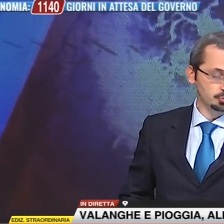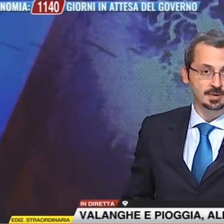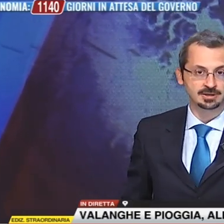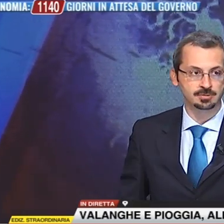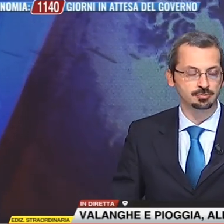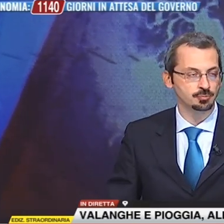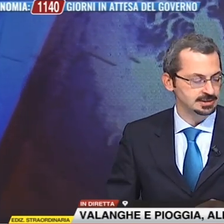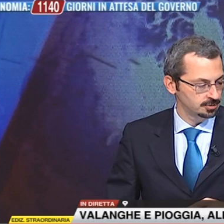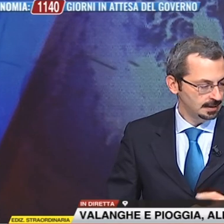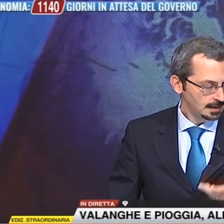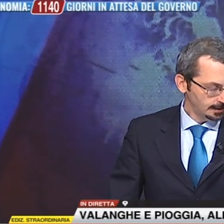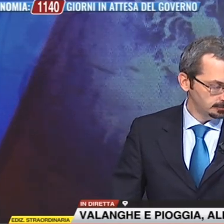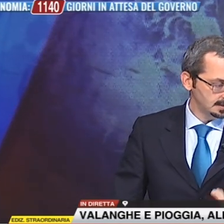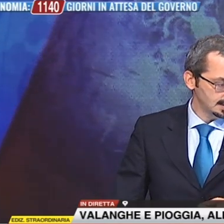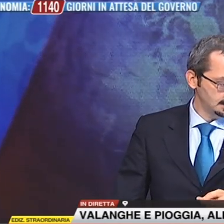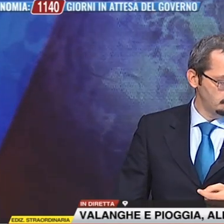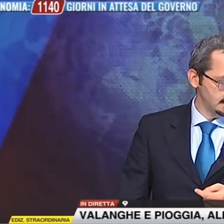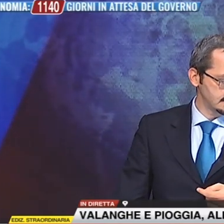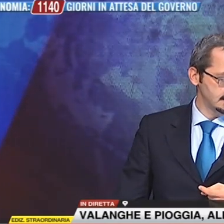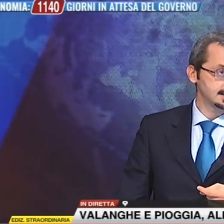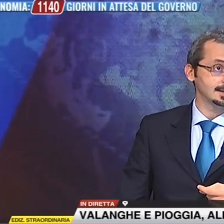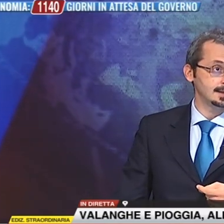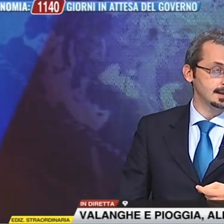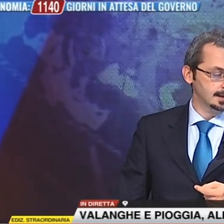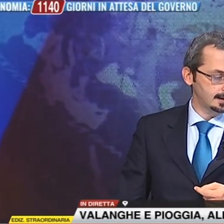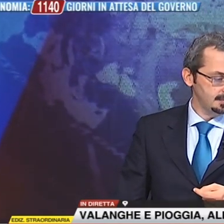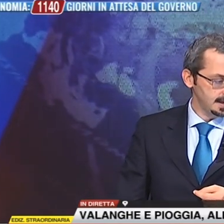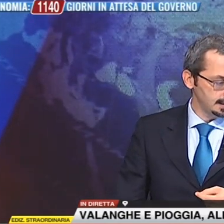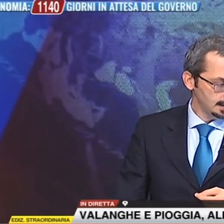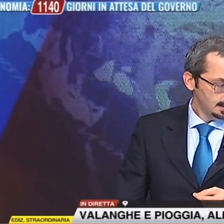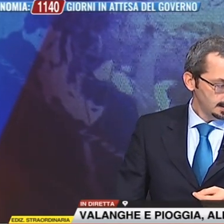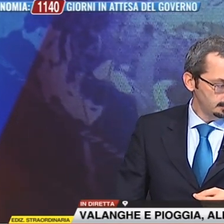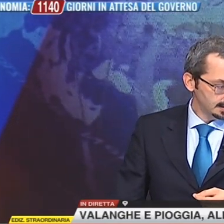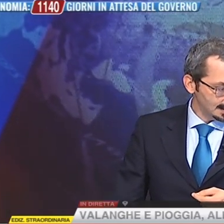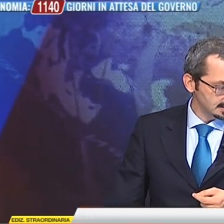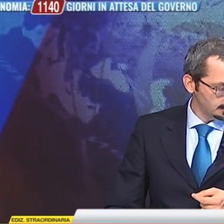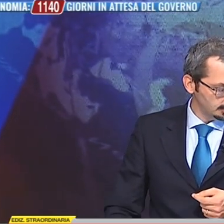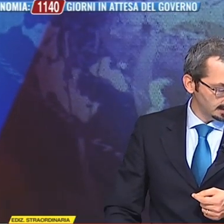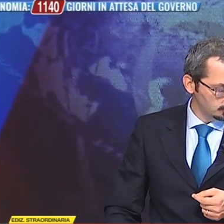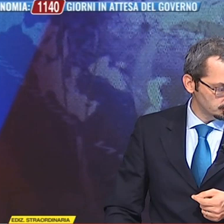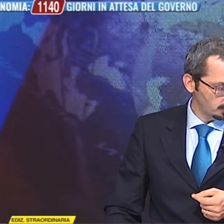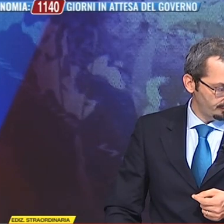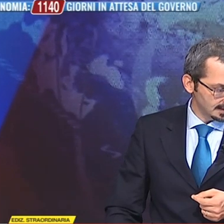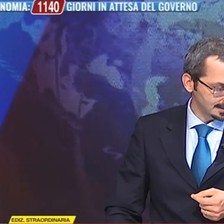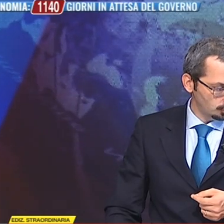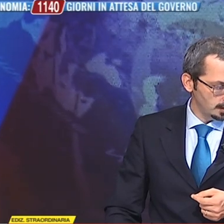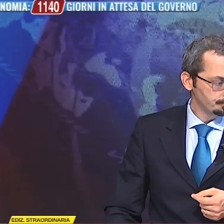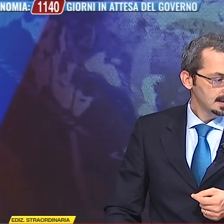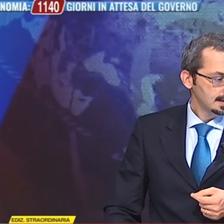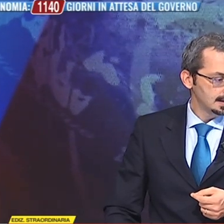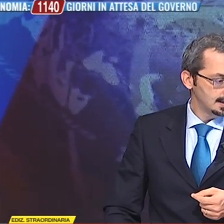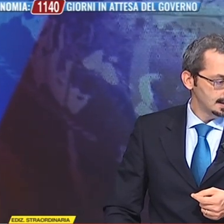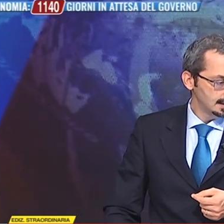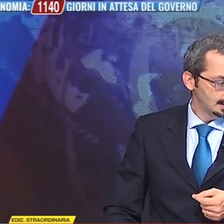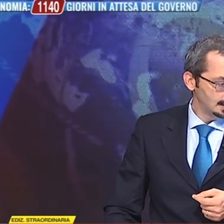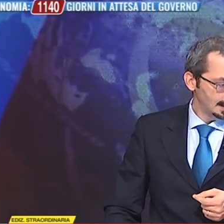cinquantenni. In tutto questo, la notizia di un blitz ieri sera dei carabinieri in una casa a Verona dove era in corso una festa a cui